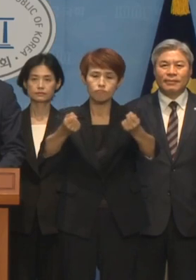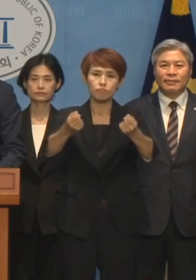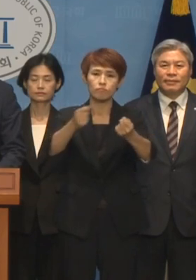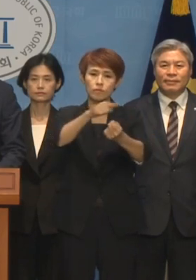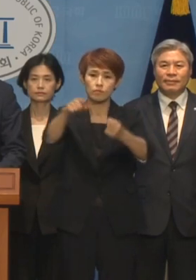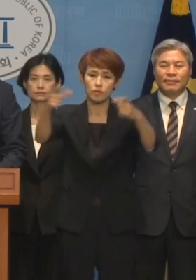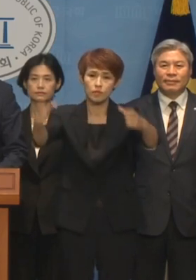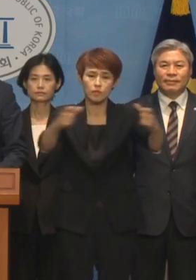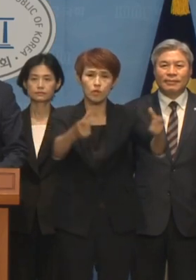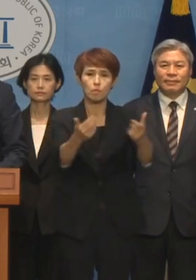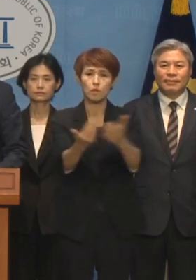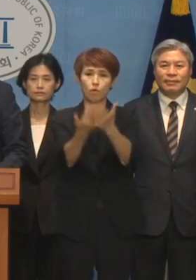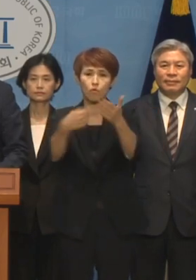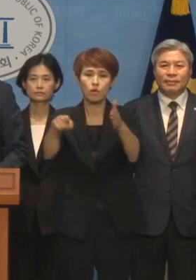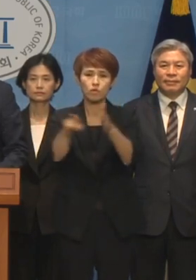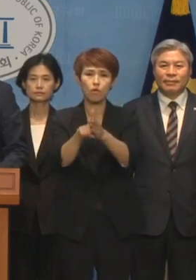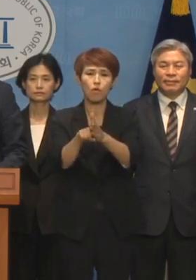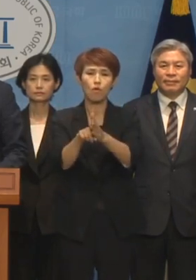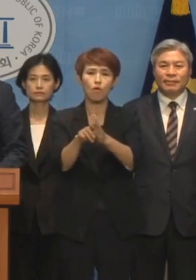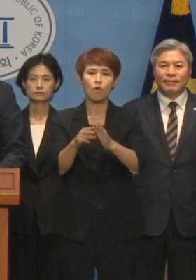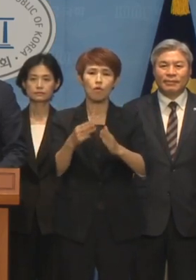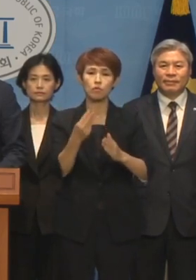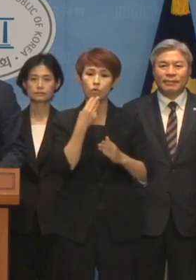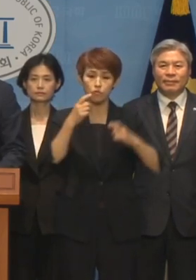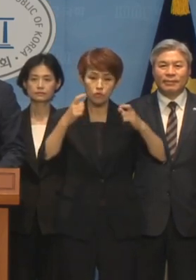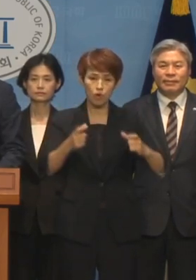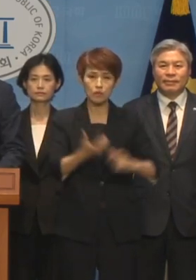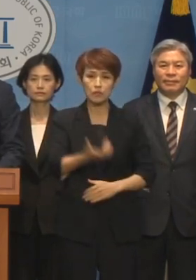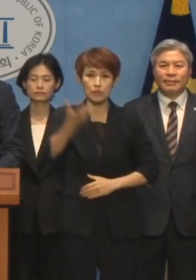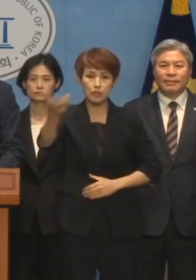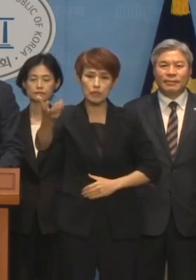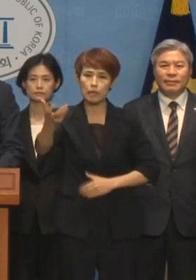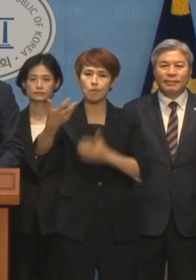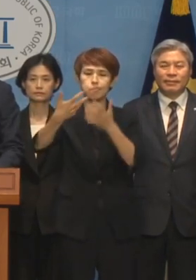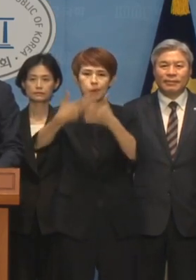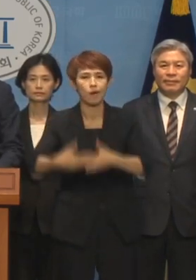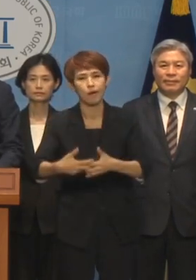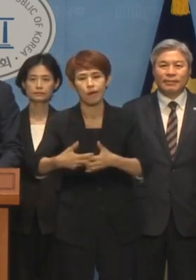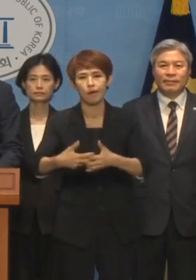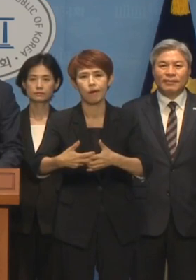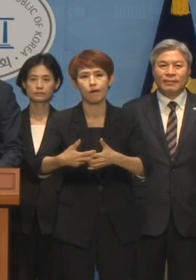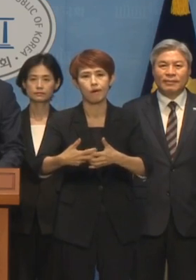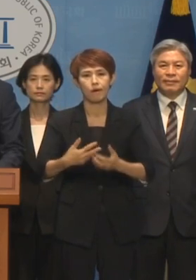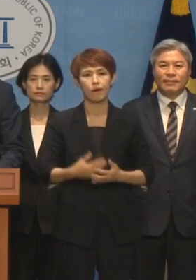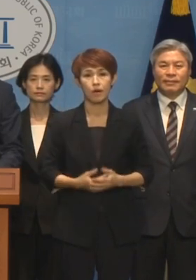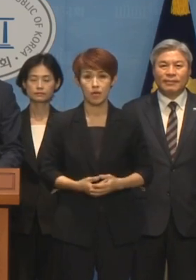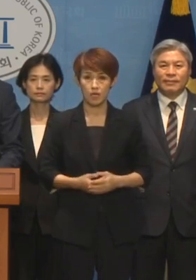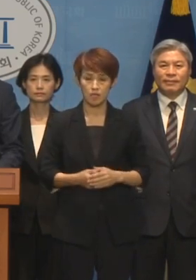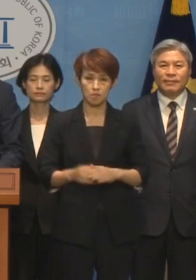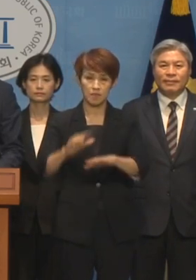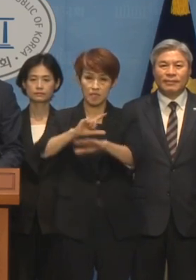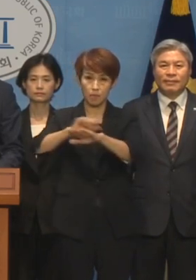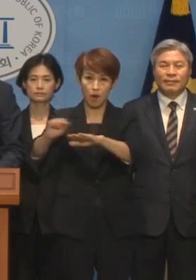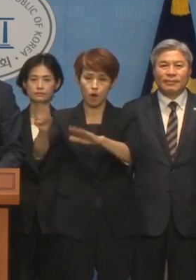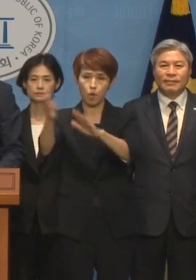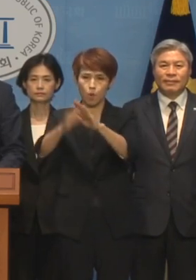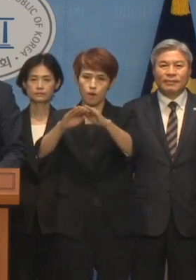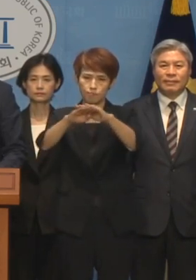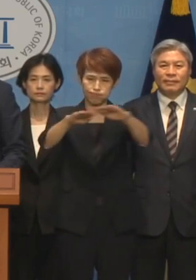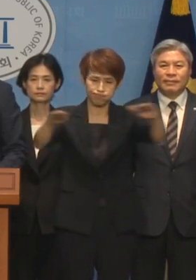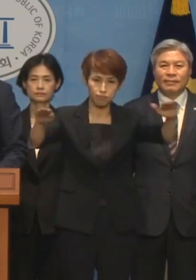발전을 위해 수도를 이전하려는 노력이 좌절됐습니다. 현재 지방 공동화를